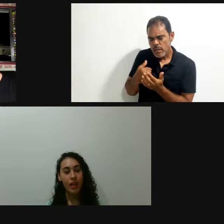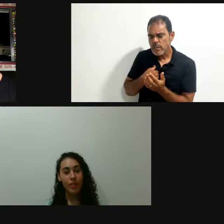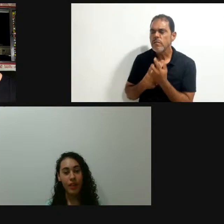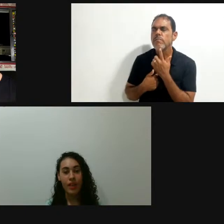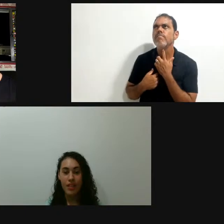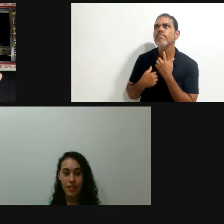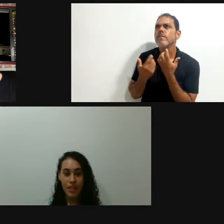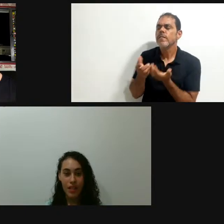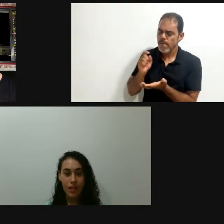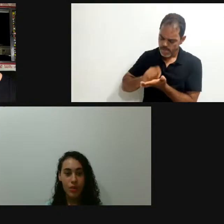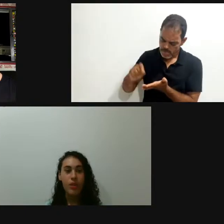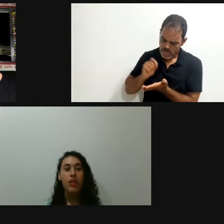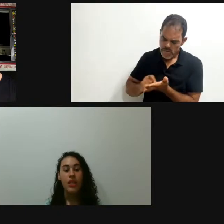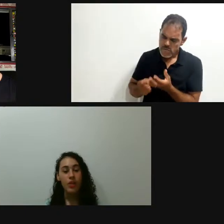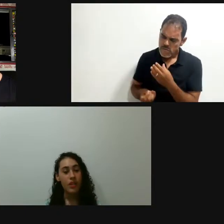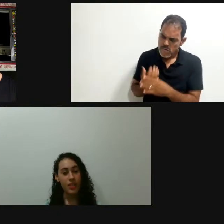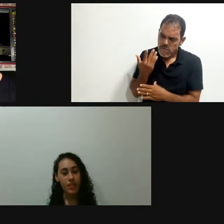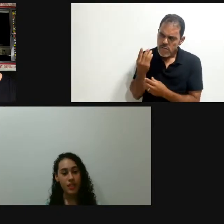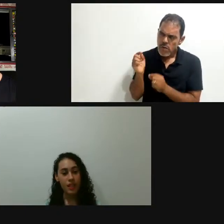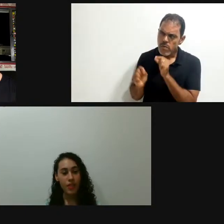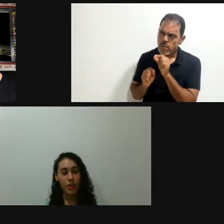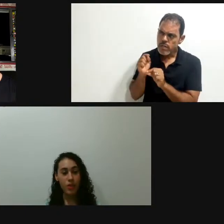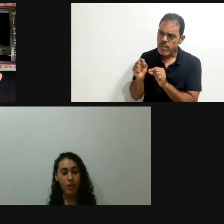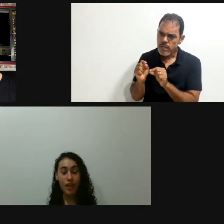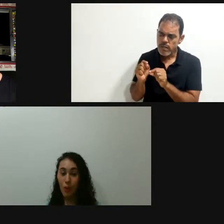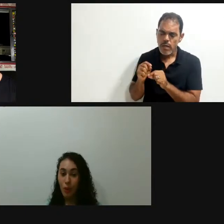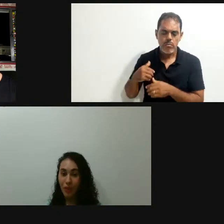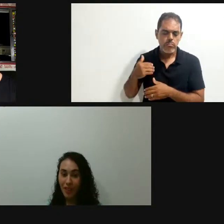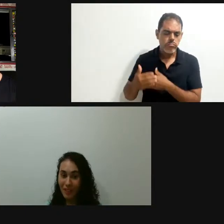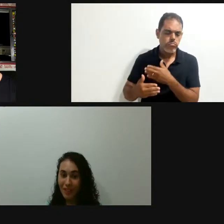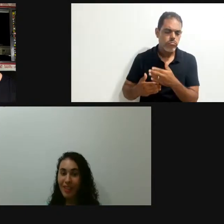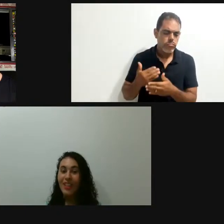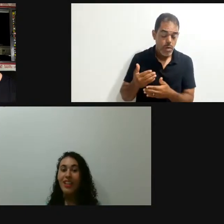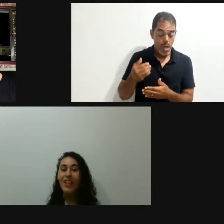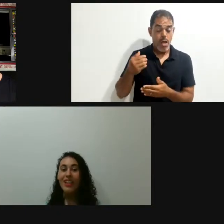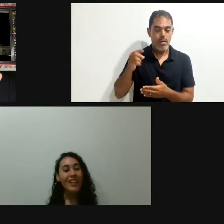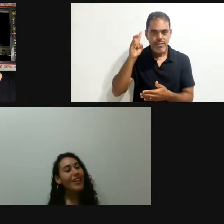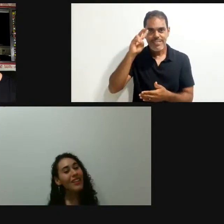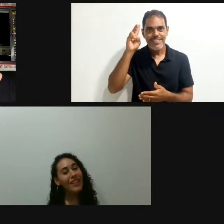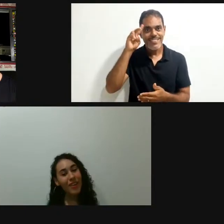eu estava iniciando, eu queria escrever uma história curta.